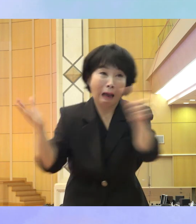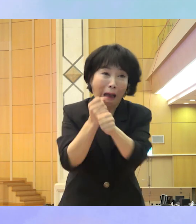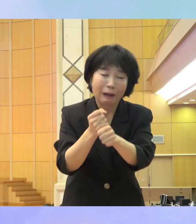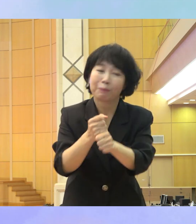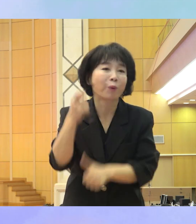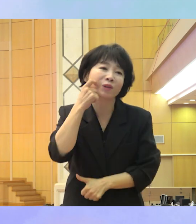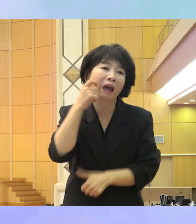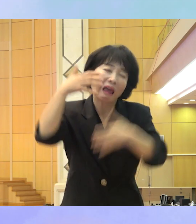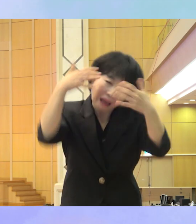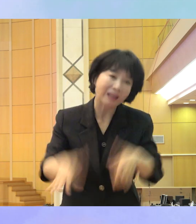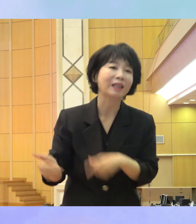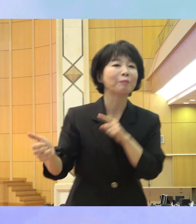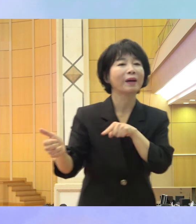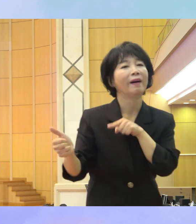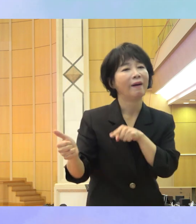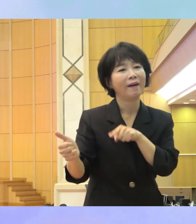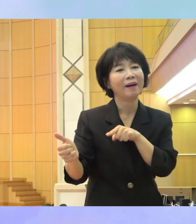잡는데